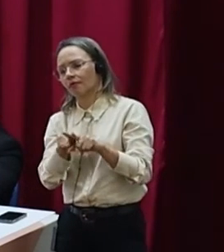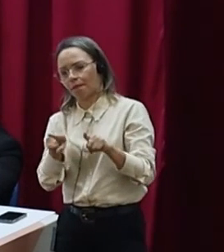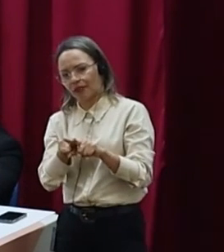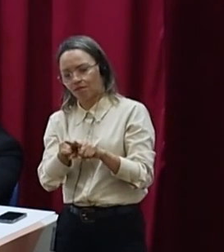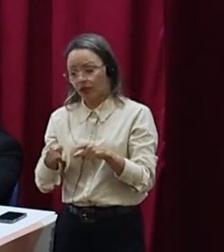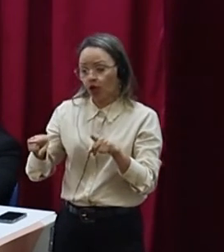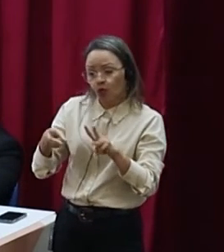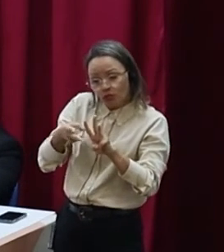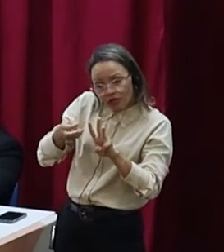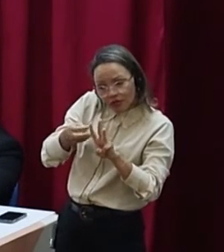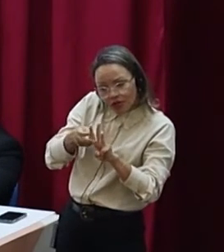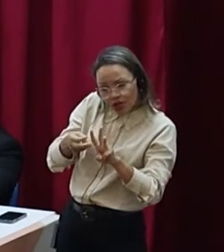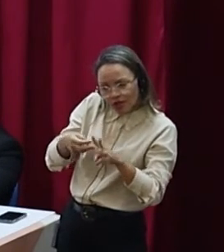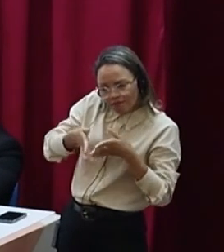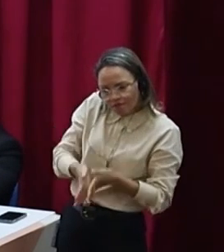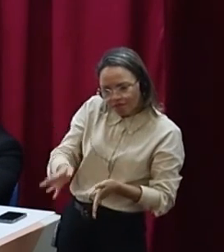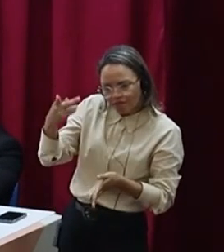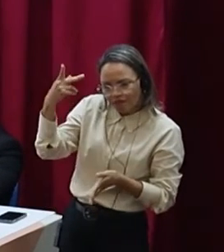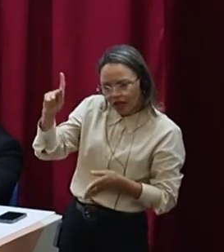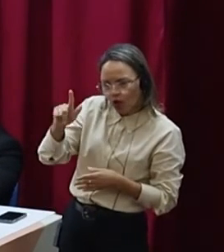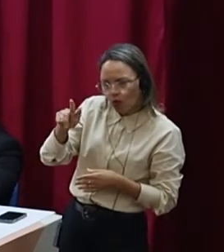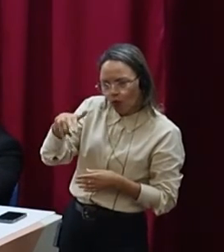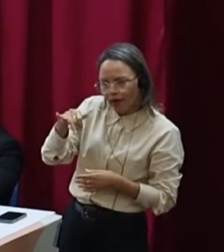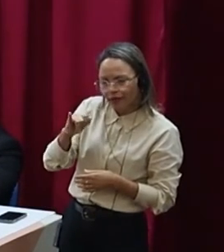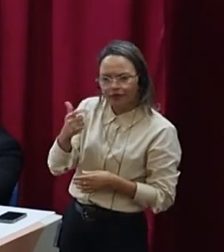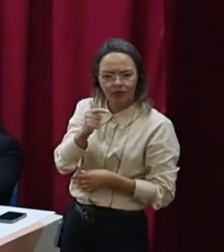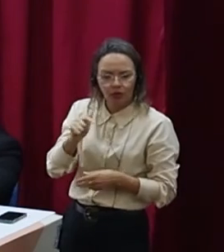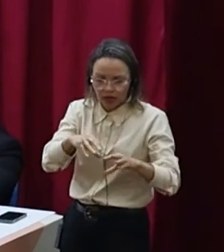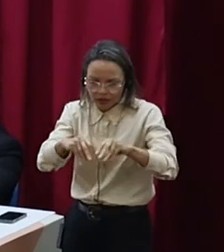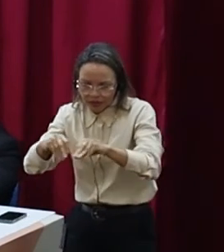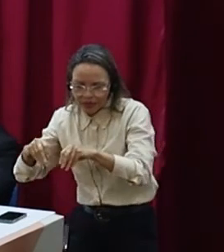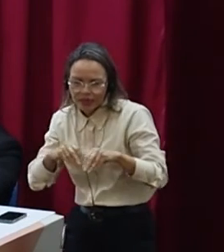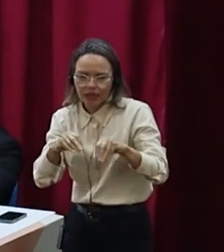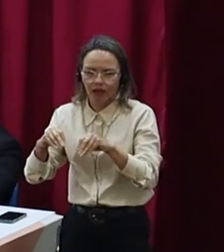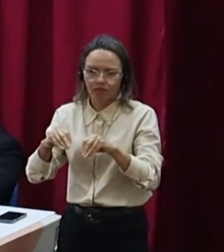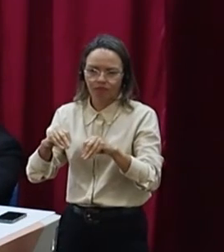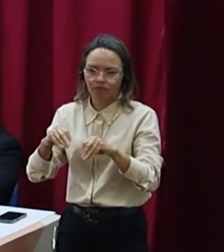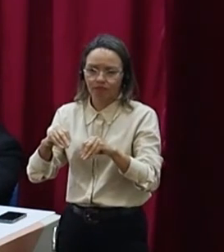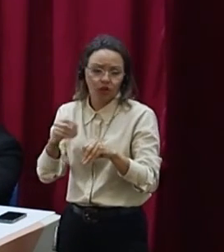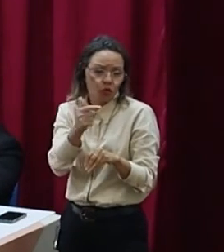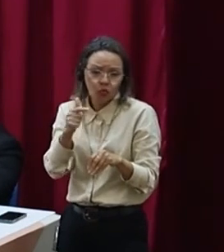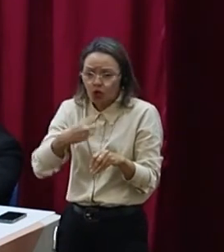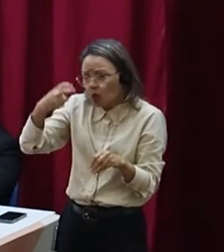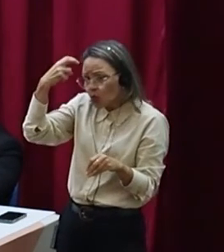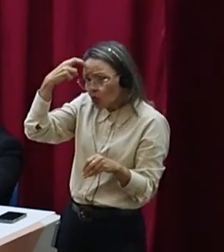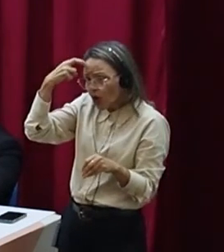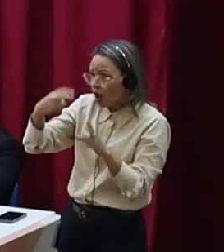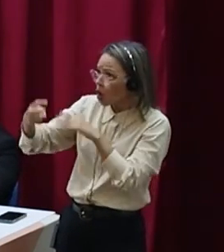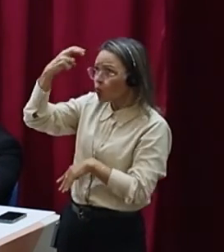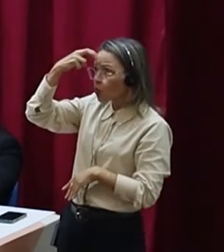dicen, sin tierra no hay territorio, sin territorio no hay cultura y sin cultura no hay